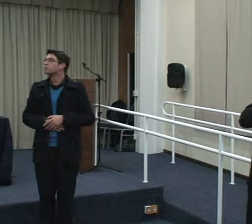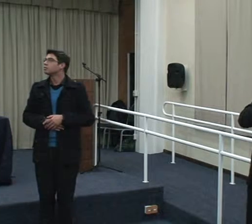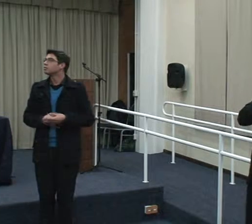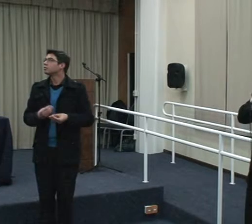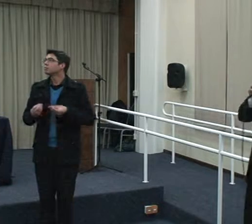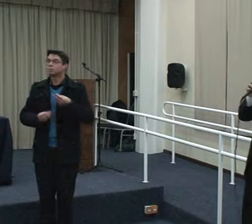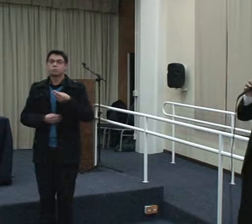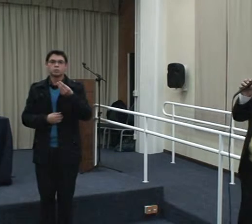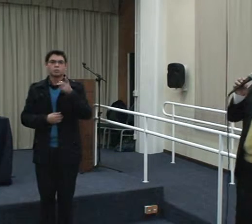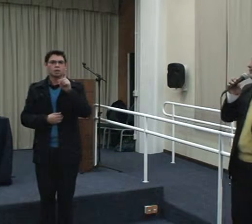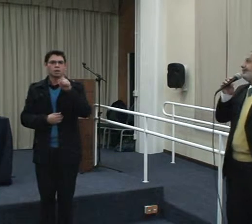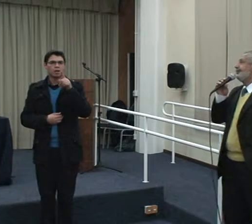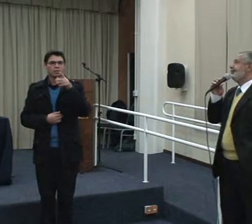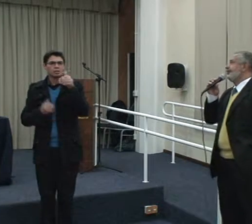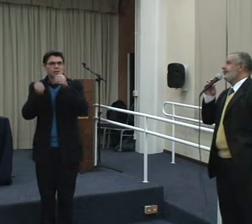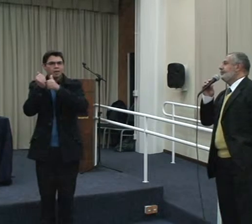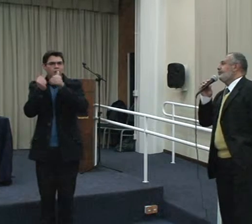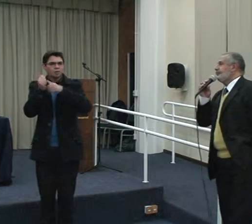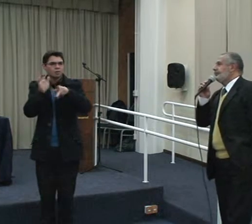Segredo da vida.